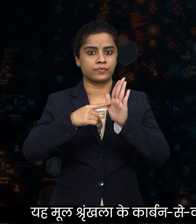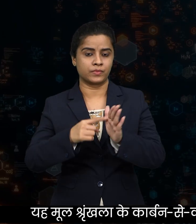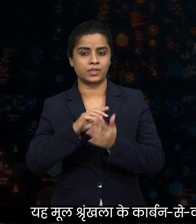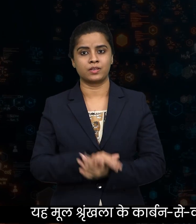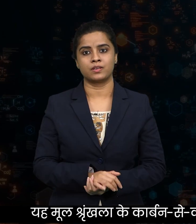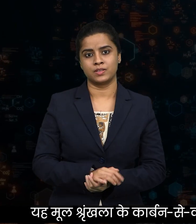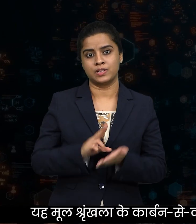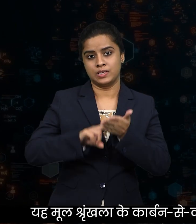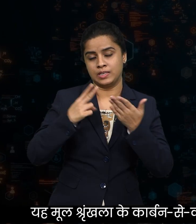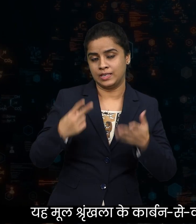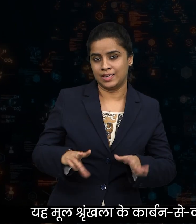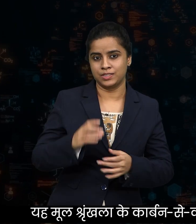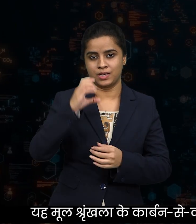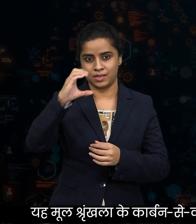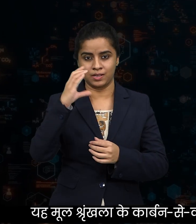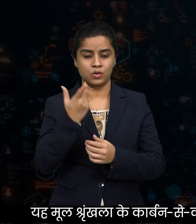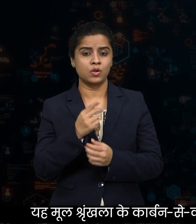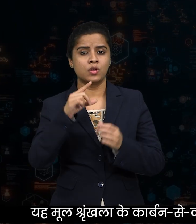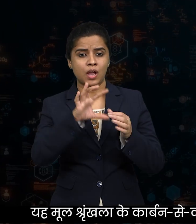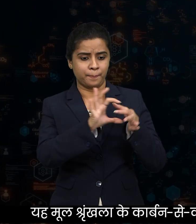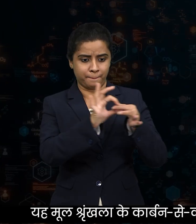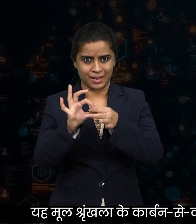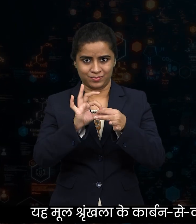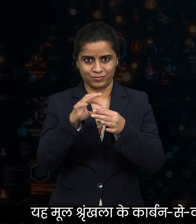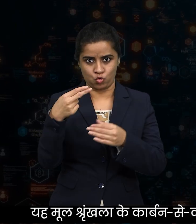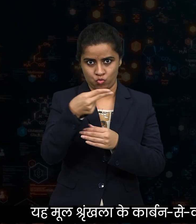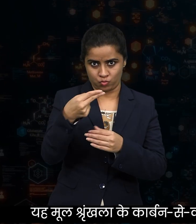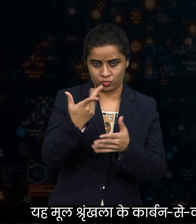में प्रकृति का प्रतिनिधित्व करता है।